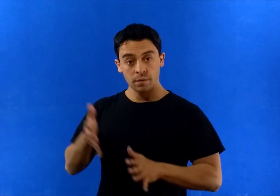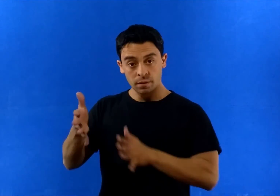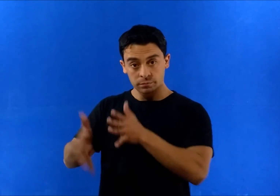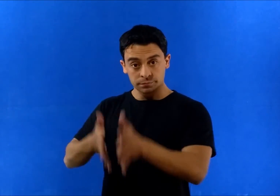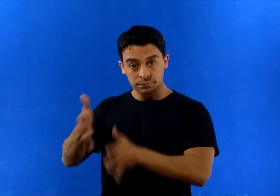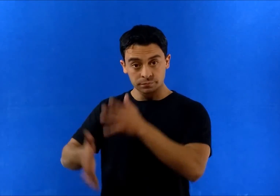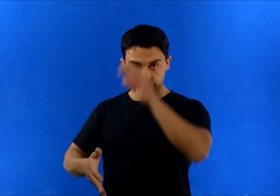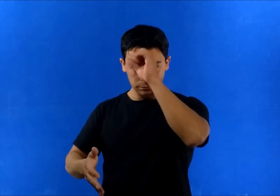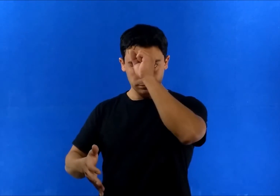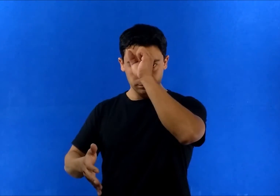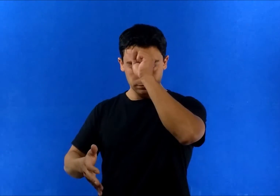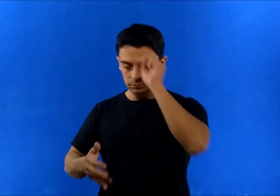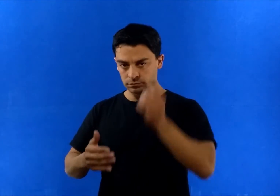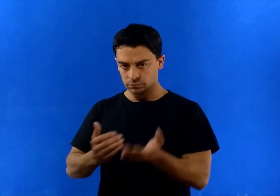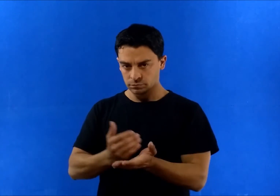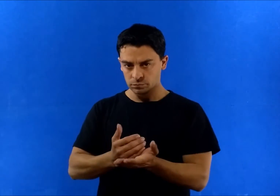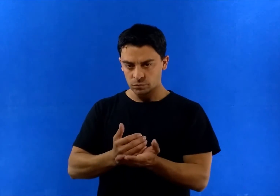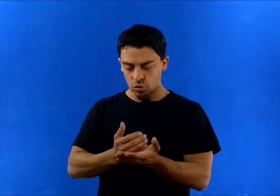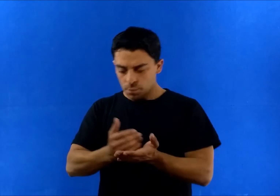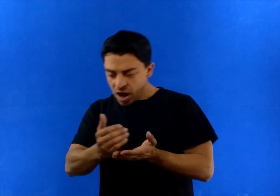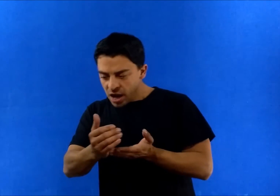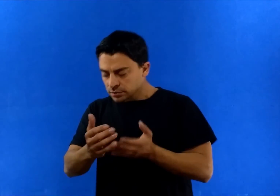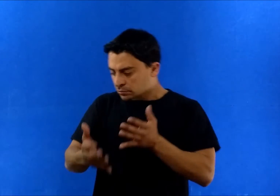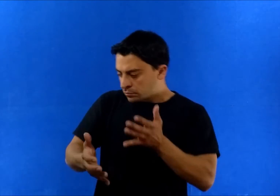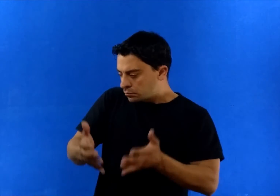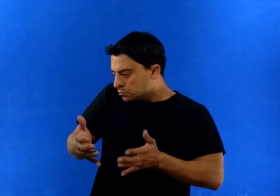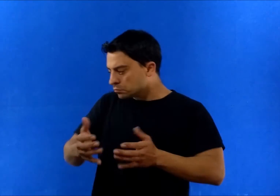algum ouvinte, língua de sinais, ele começa a aprender.